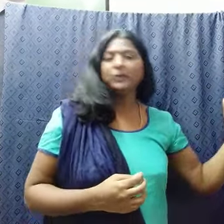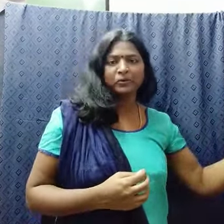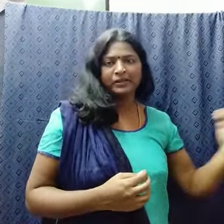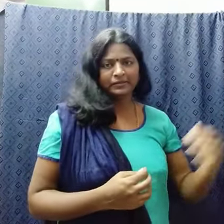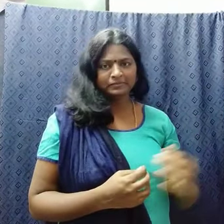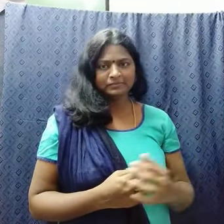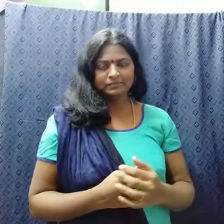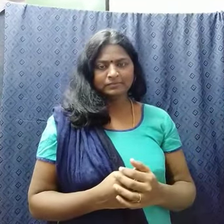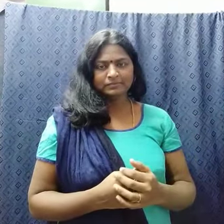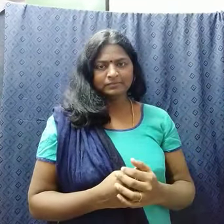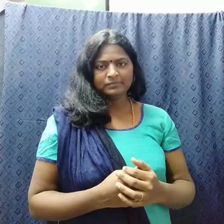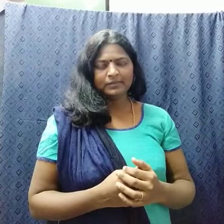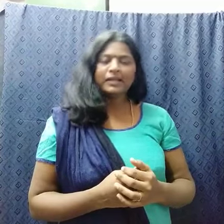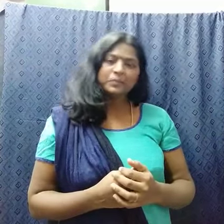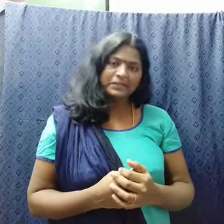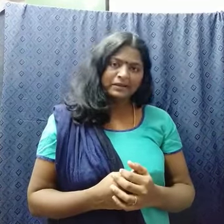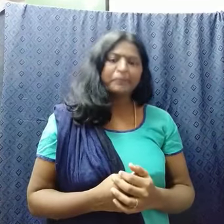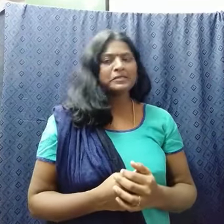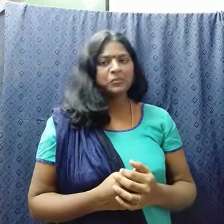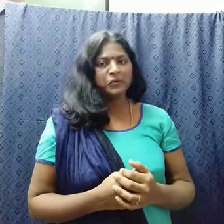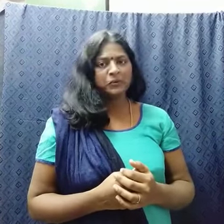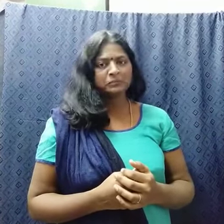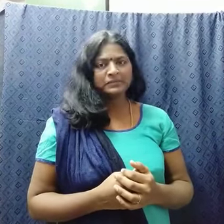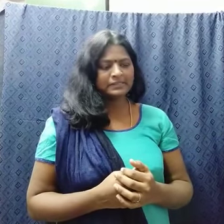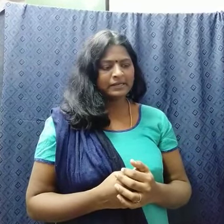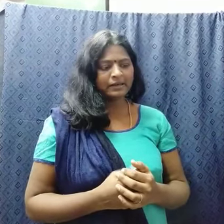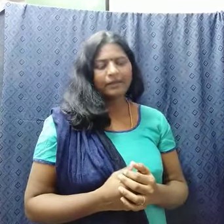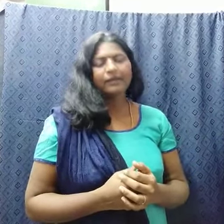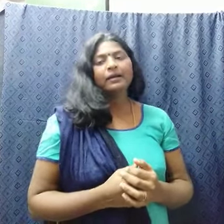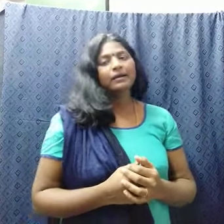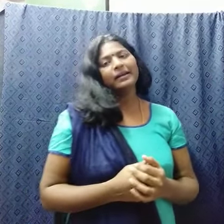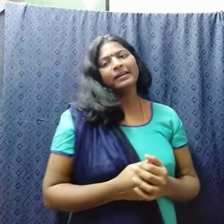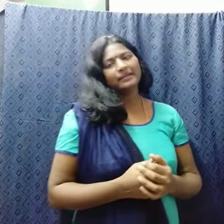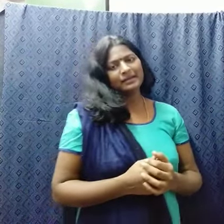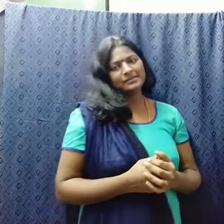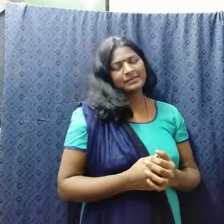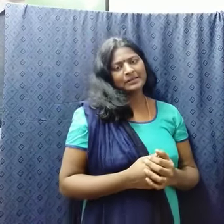முடியல. அத பத்தி தாங்க பேச போறோம், சரிங்களா? கையில காசு இல்ல,